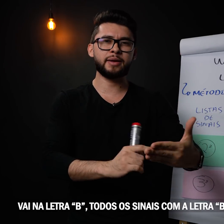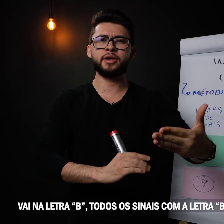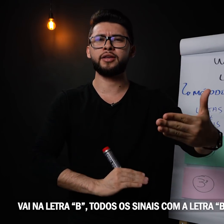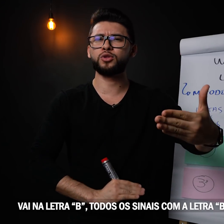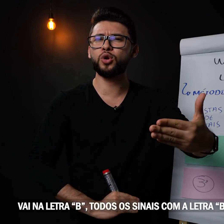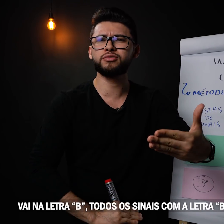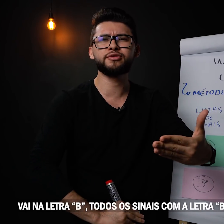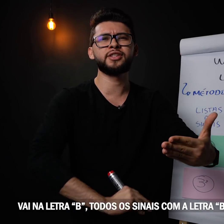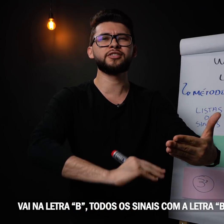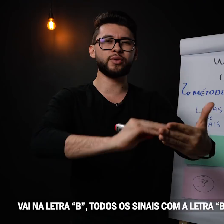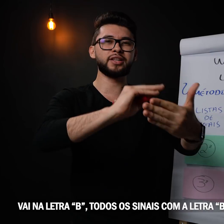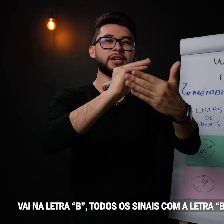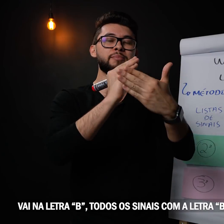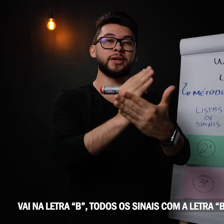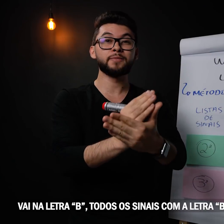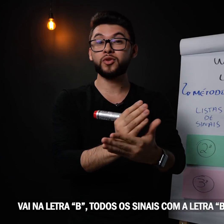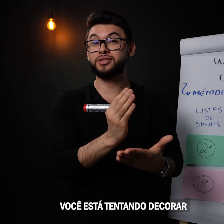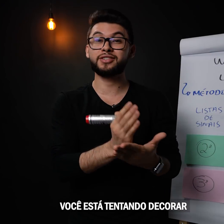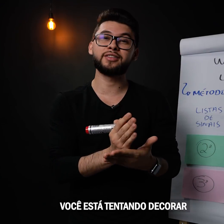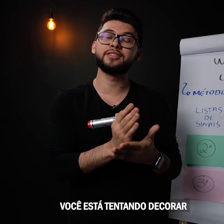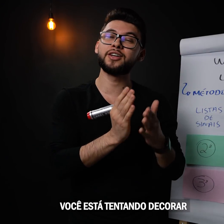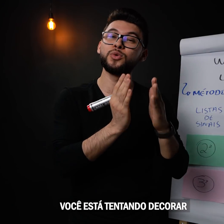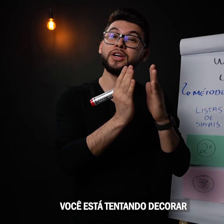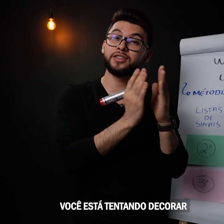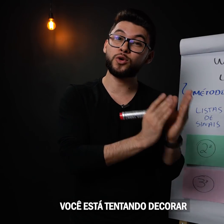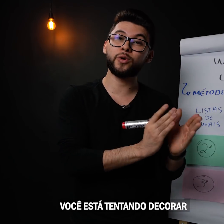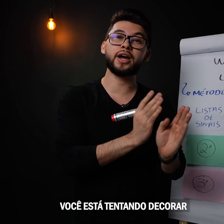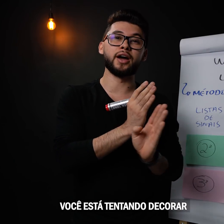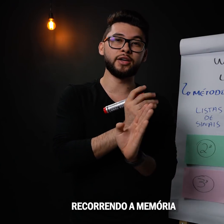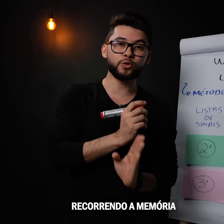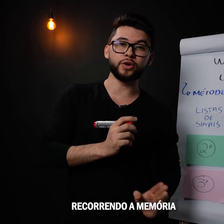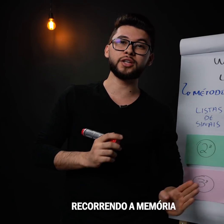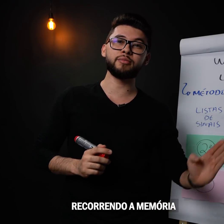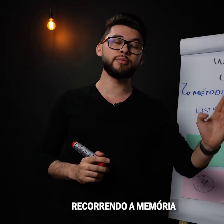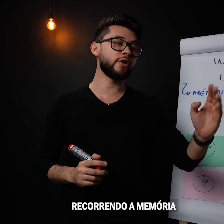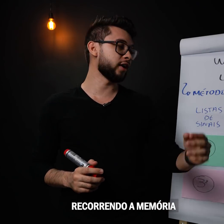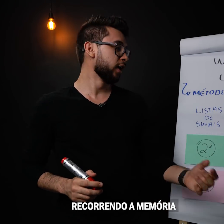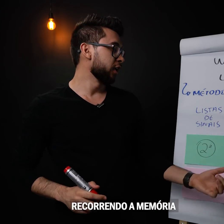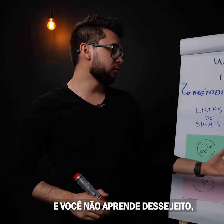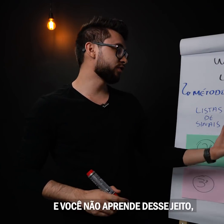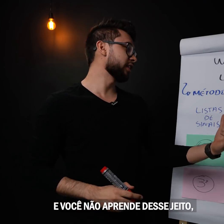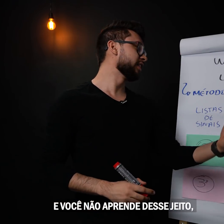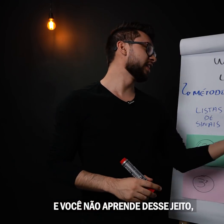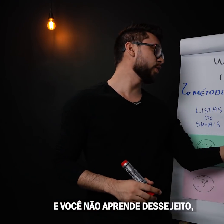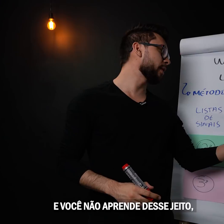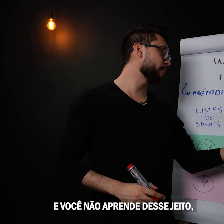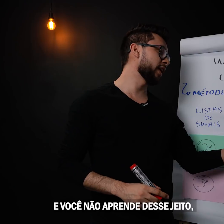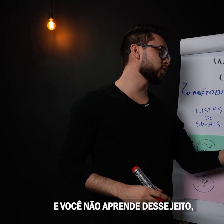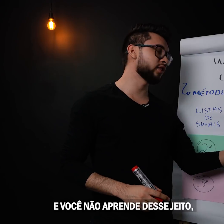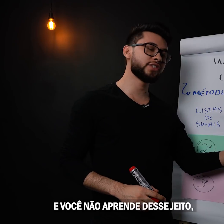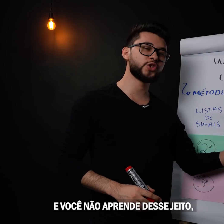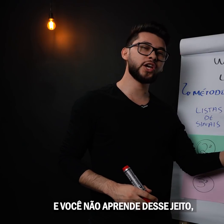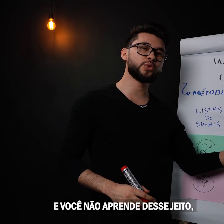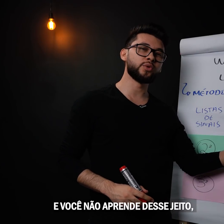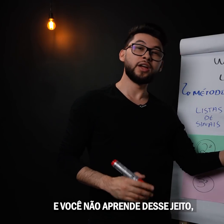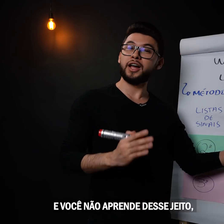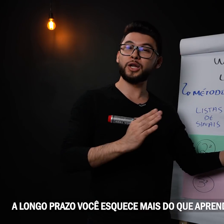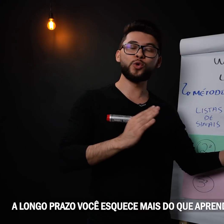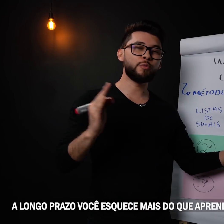B, todos os sinais com a letra B. Você está tentando decorar, recorrendo à memória. E você não aprende desse jeito. A longo